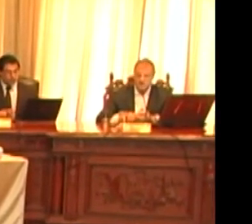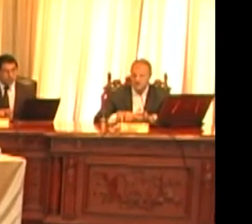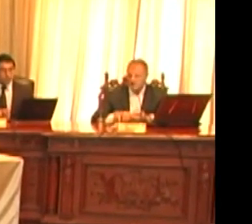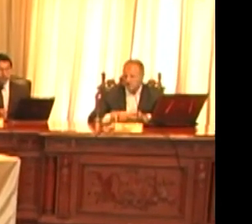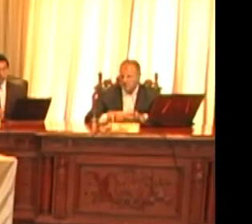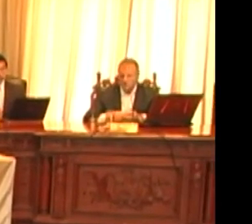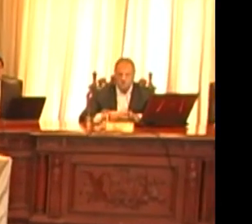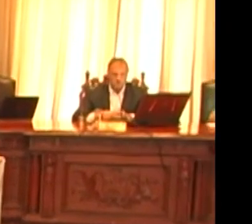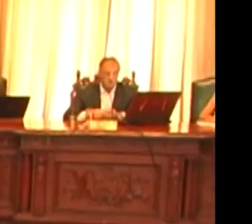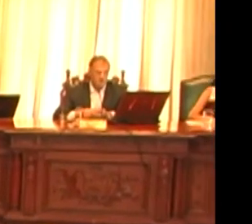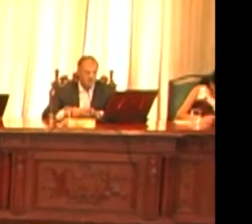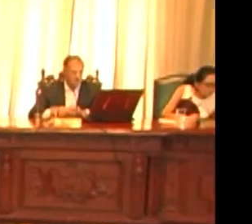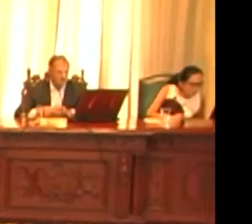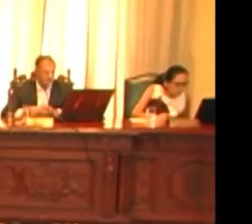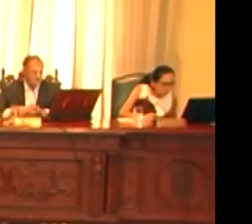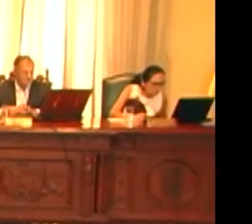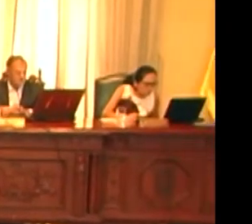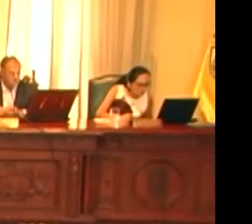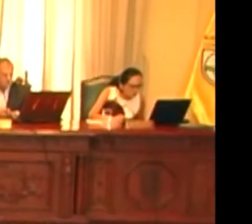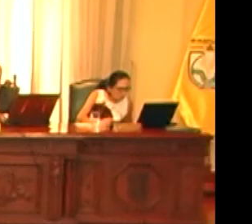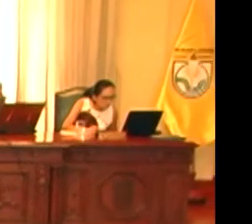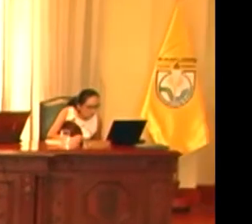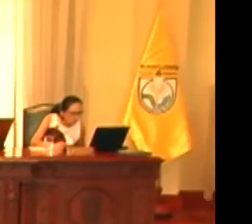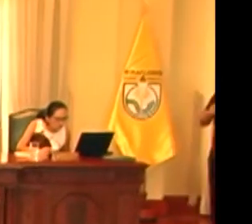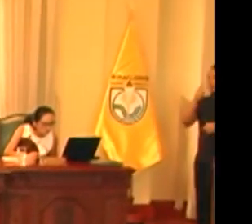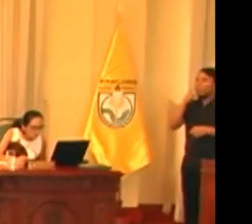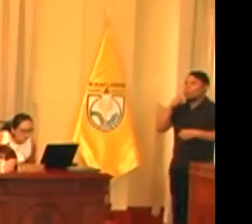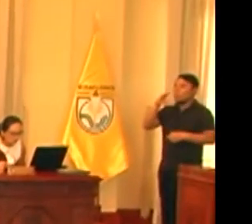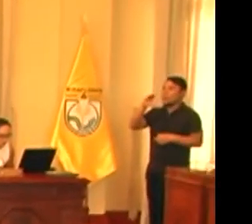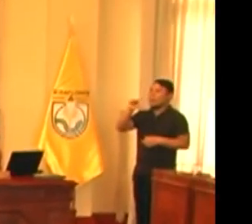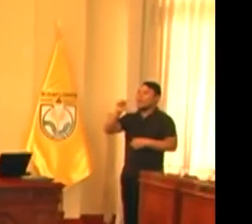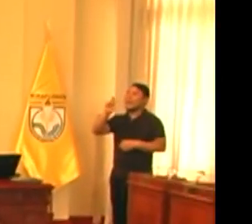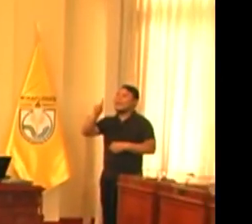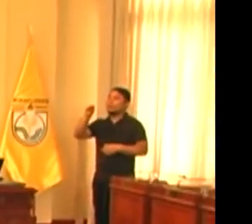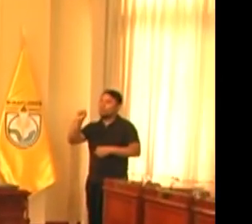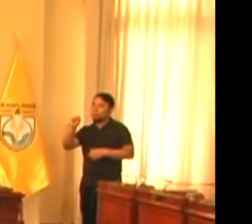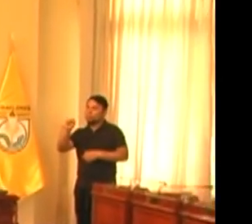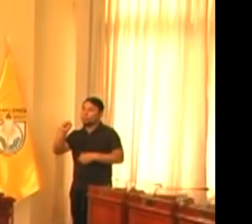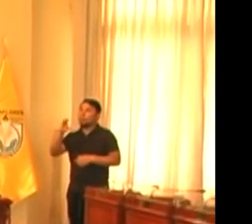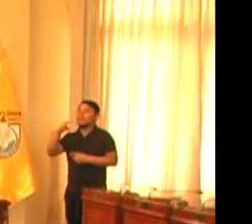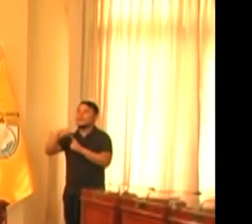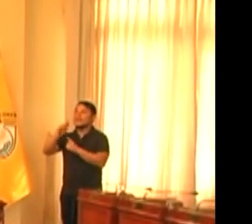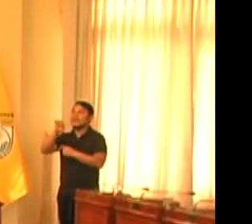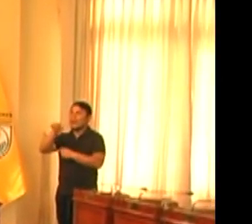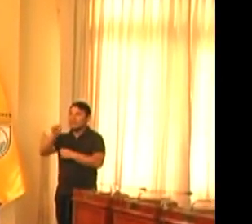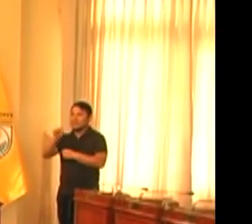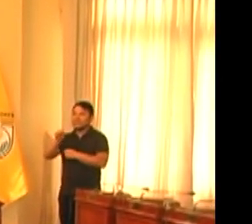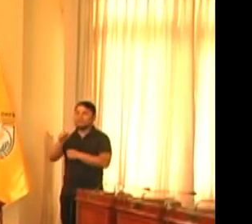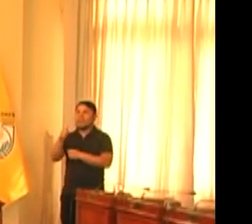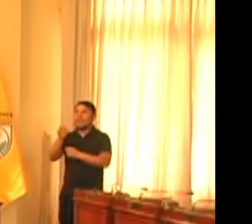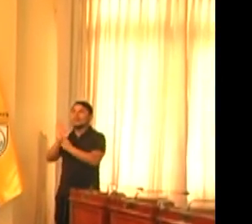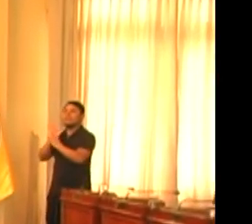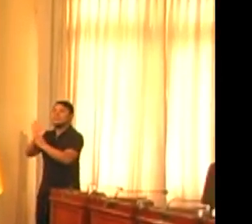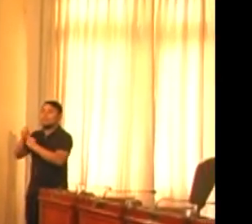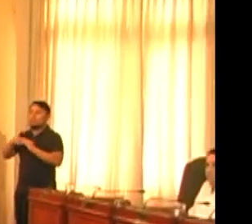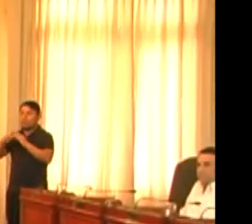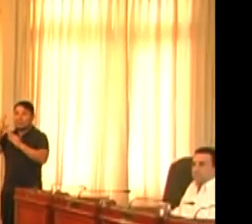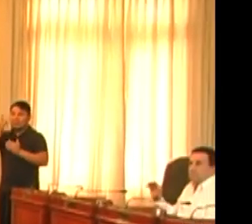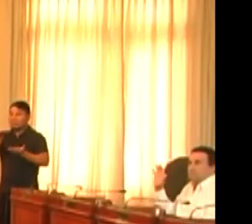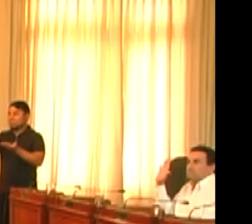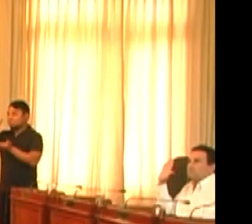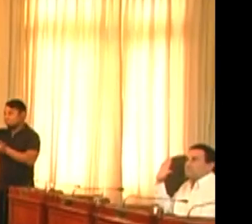licencia y además la autorización para que el doctor Carlos Contreras represente a la Municipalidad de Miraflores, sírvanse a expresarlo en señal de